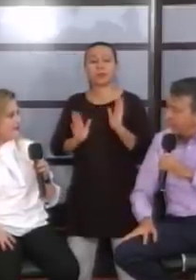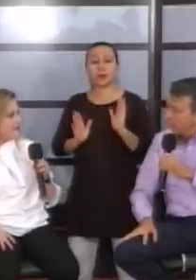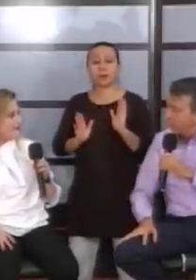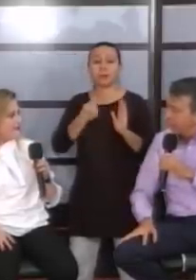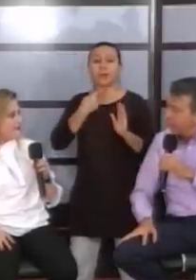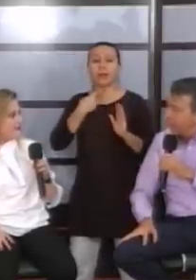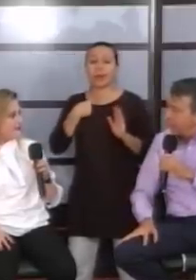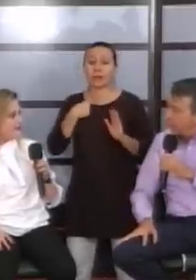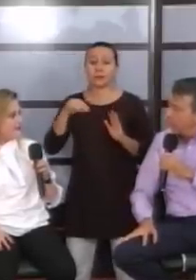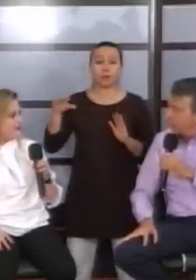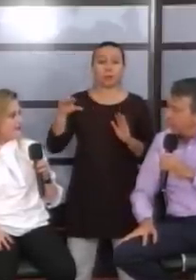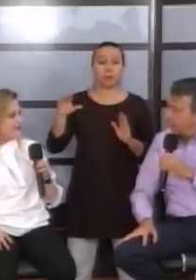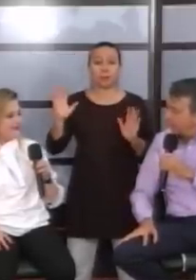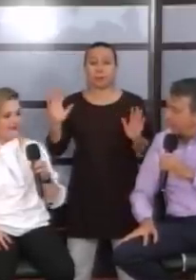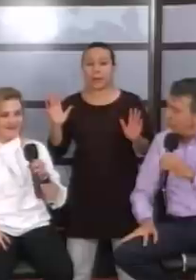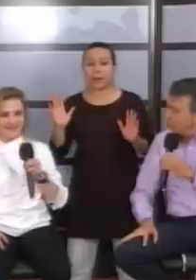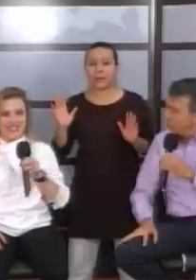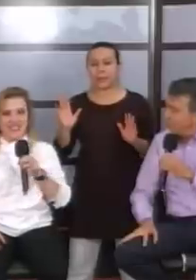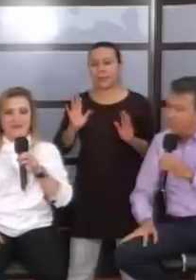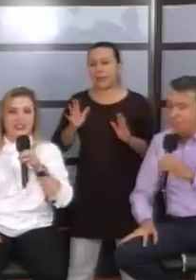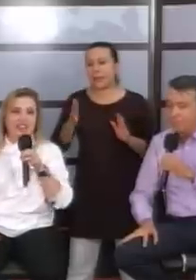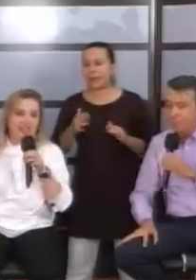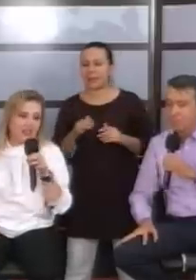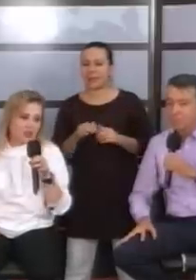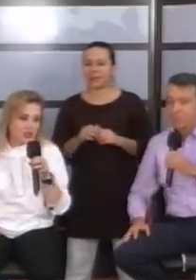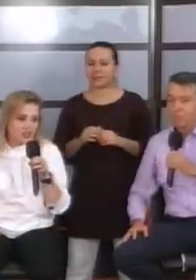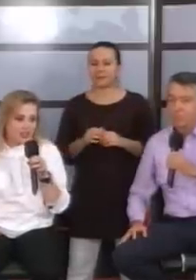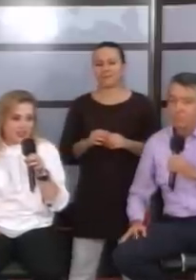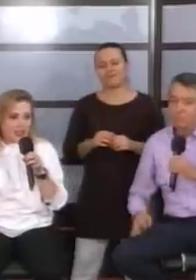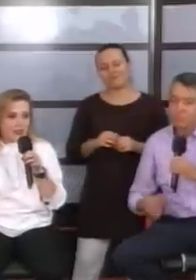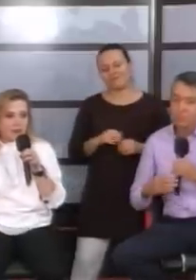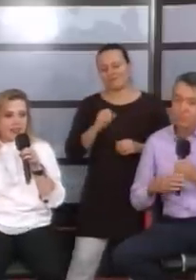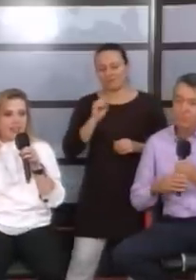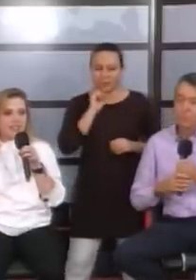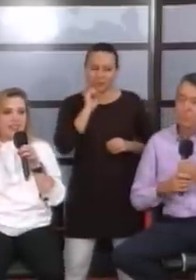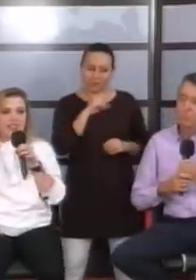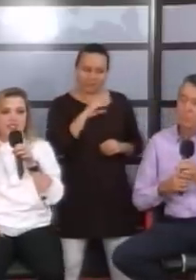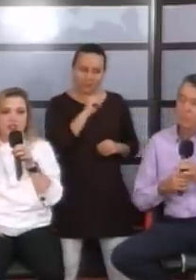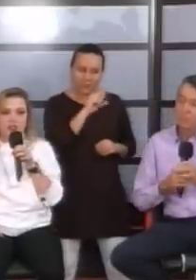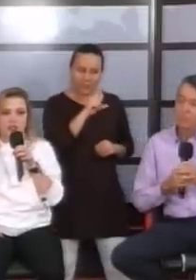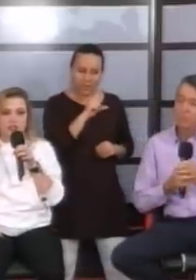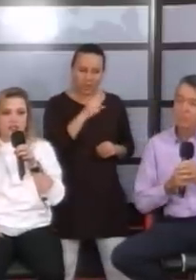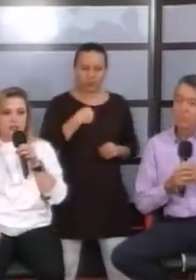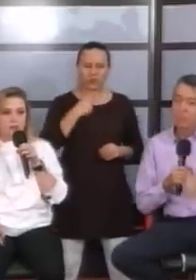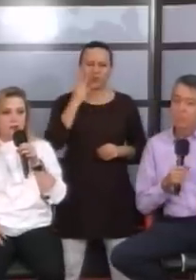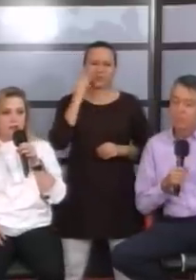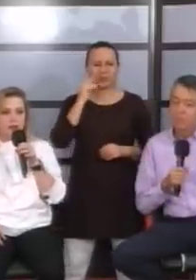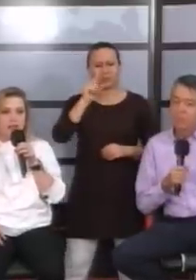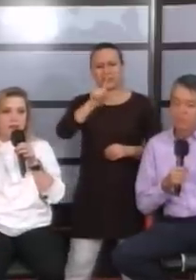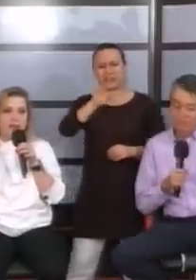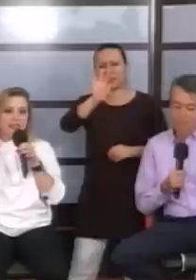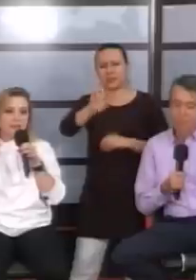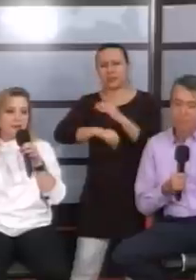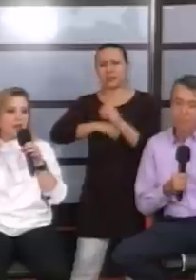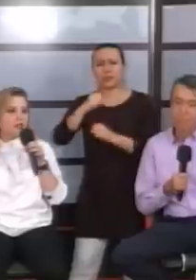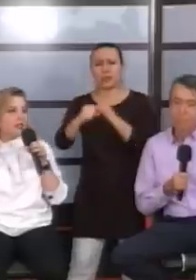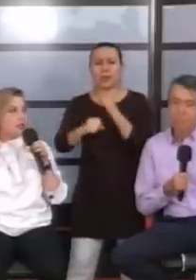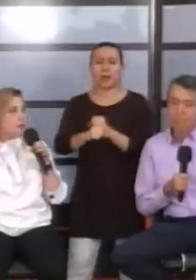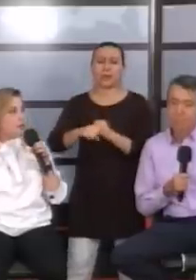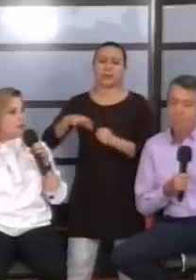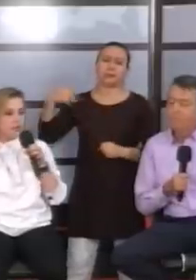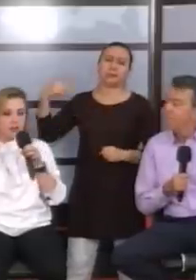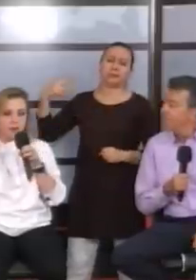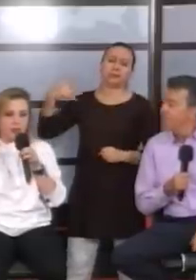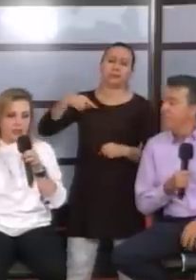se queda con ella como muy enseñado. Mira, Carlos, tengo experiencia de 18 años en lo público y he participado en